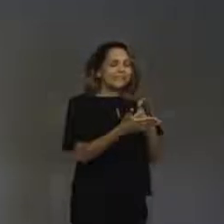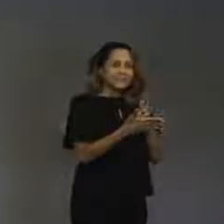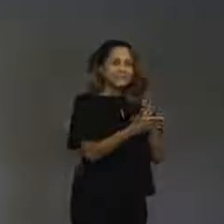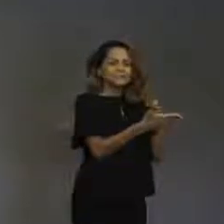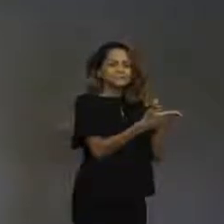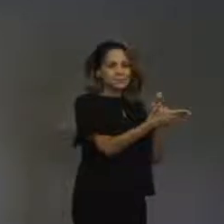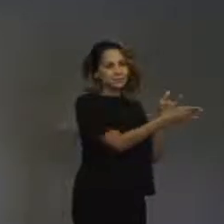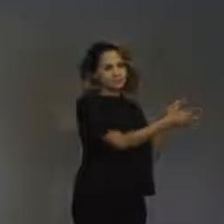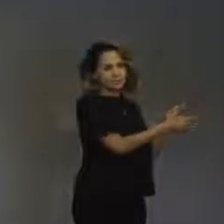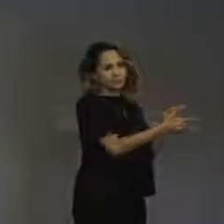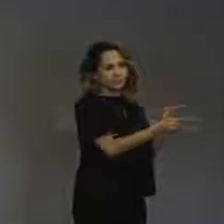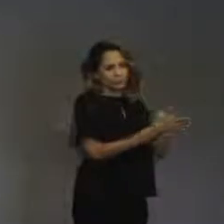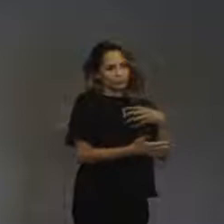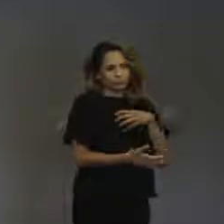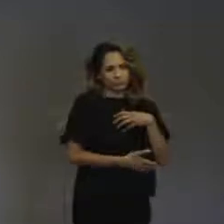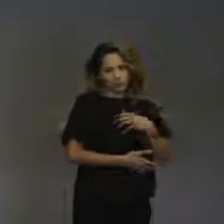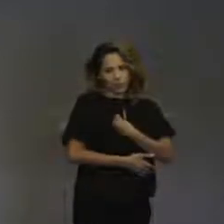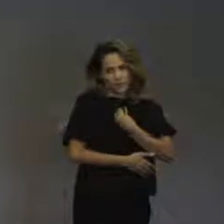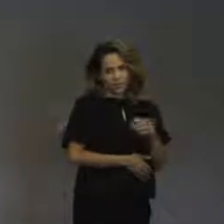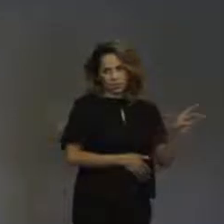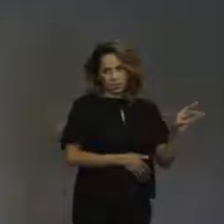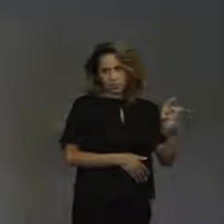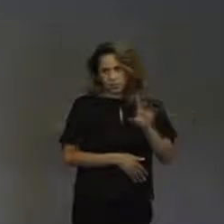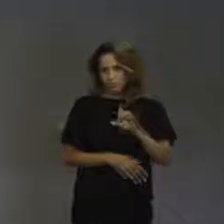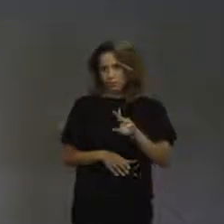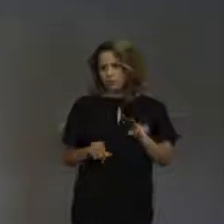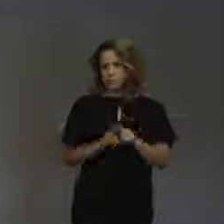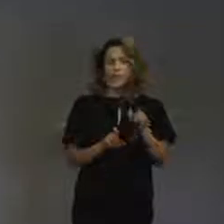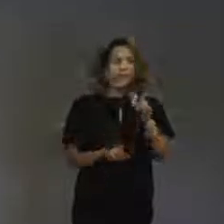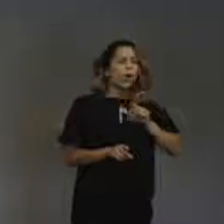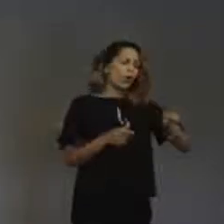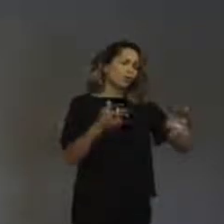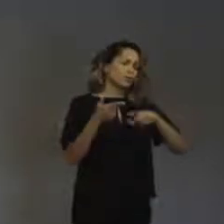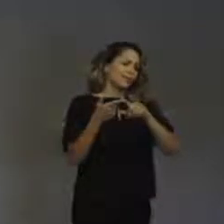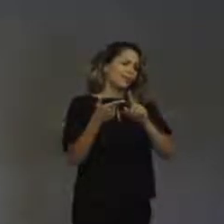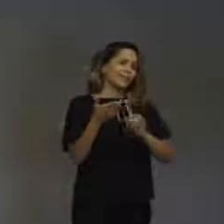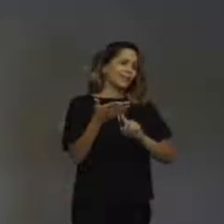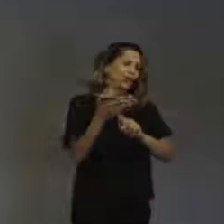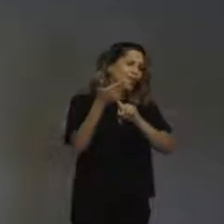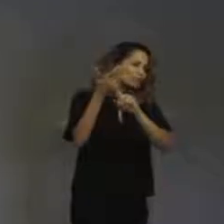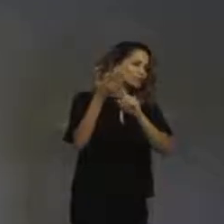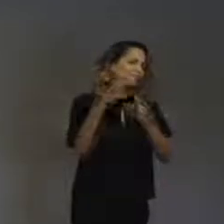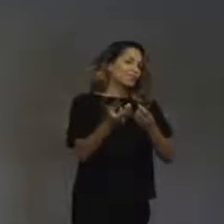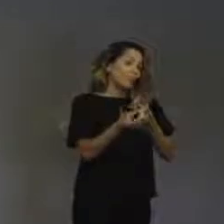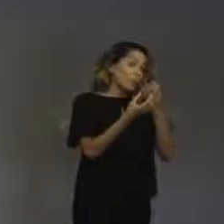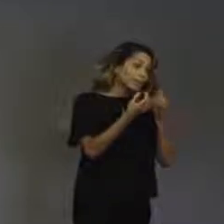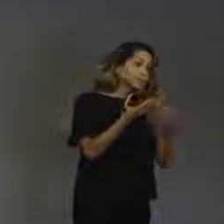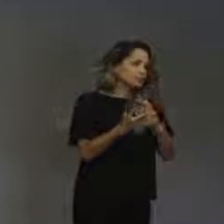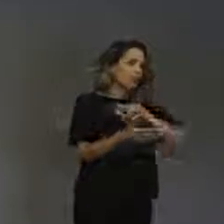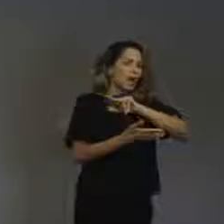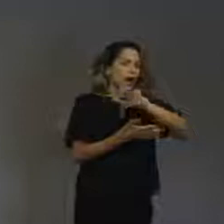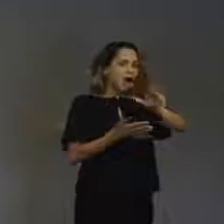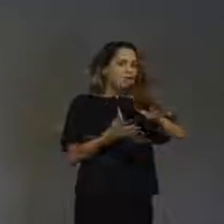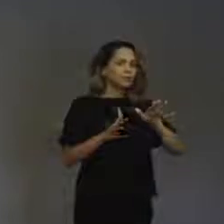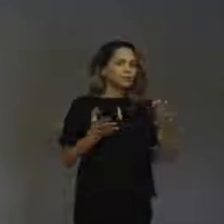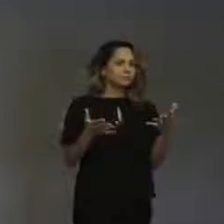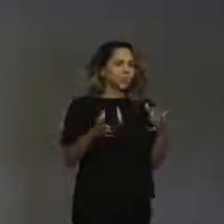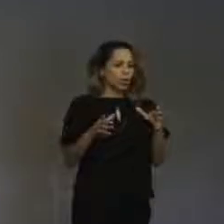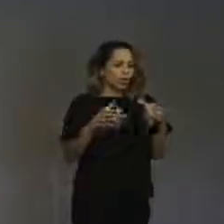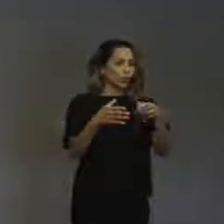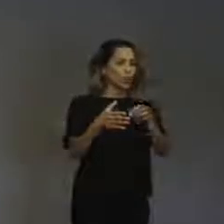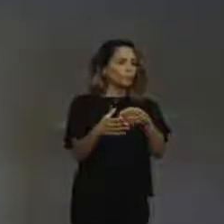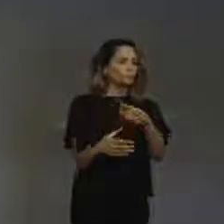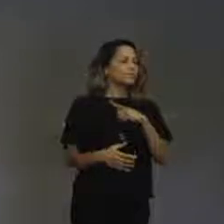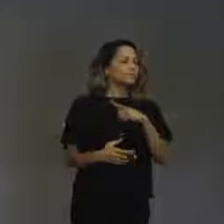pessoas assim. E aí tem os outros pontos, né, que tem que falar. E aí, tecnologia, dado, política pública. A gente está falando de um grupo que tem uma